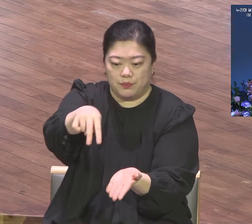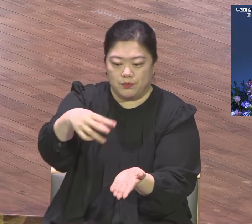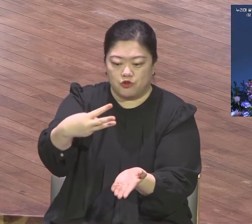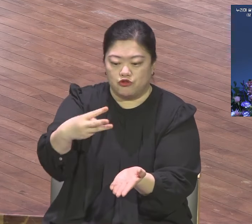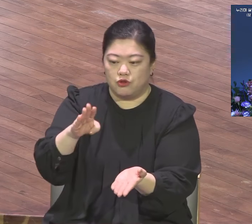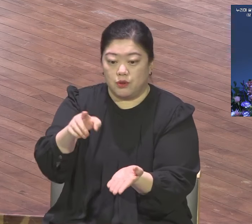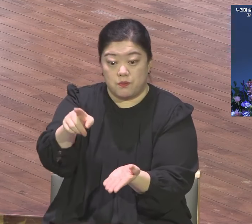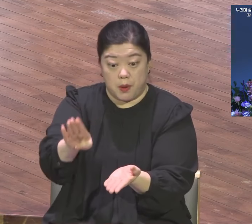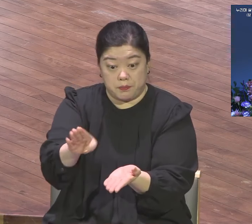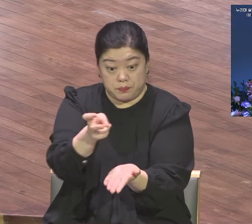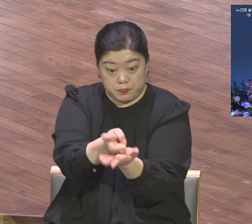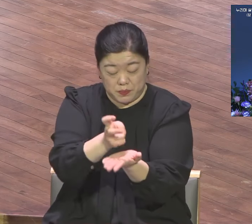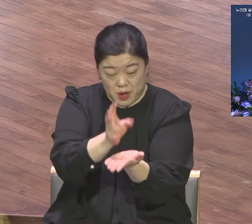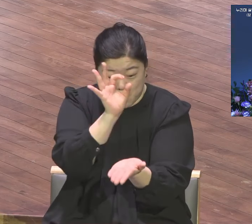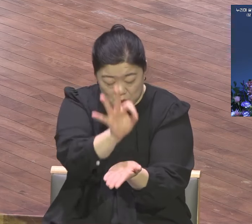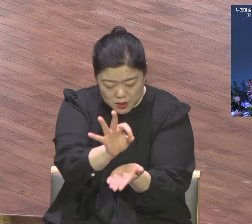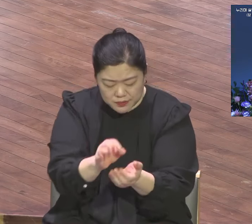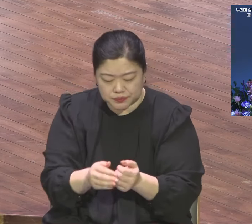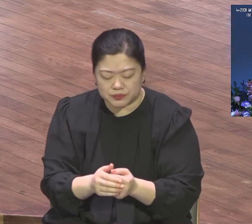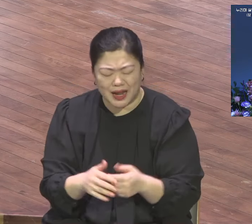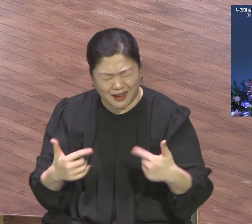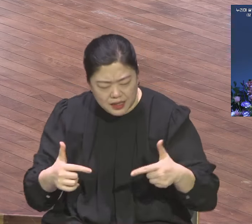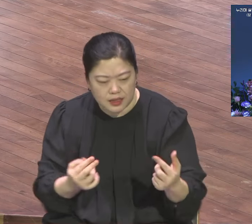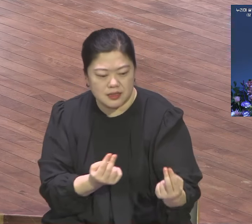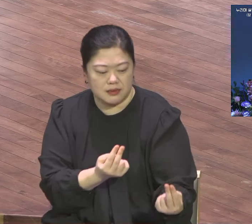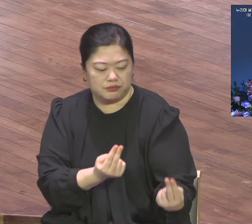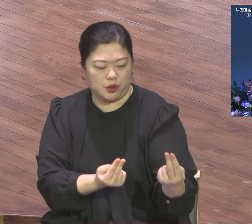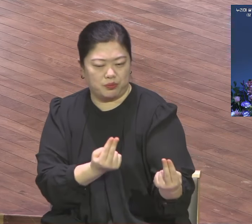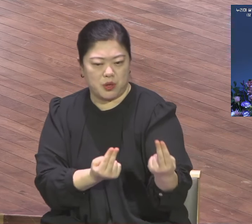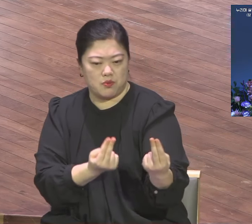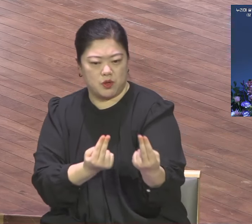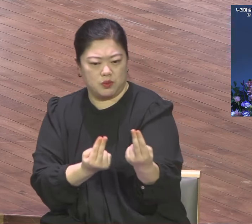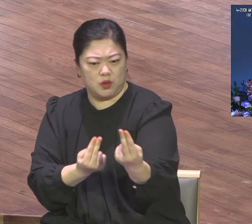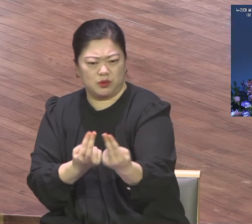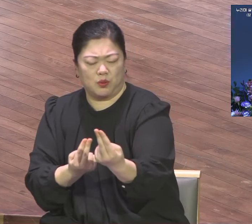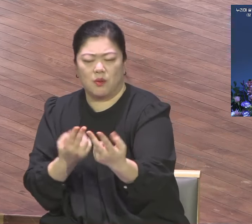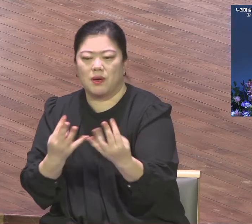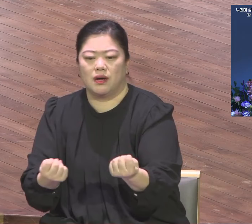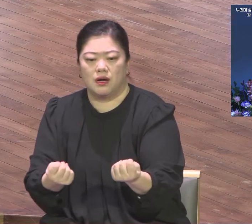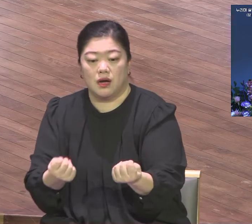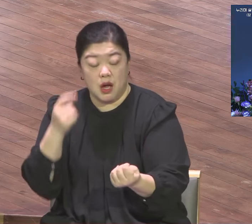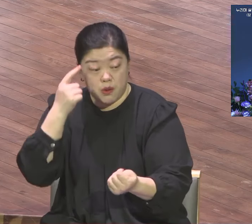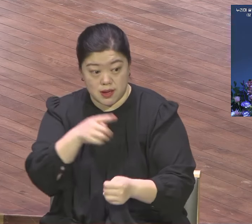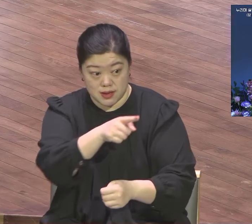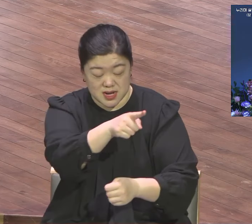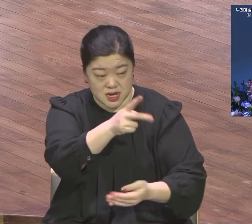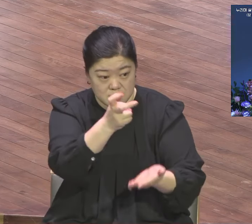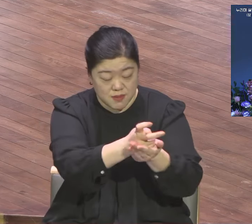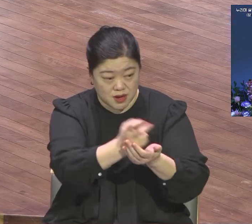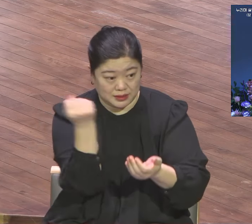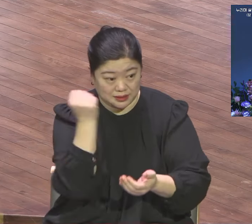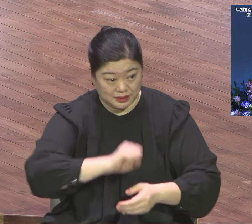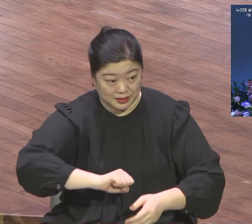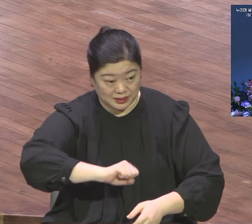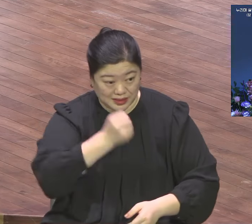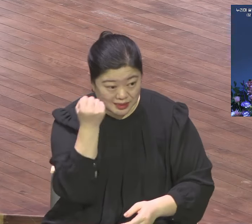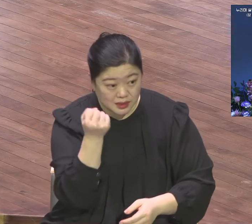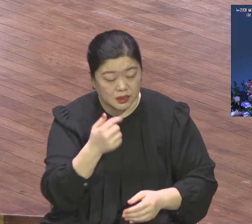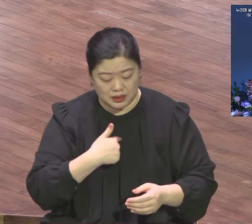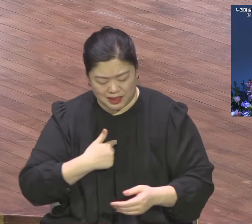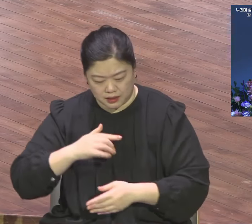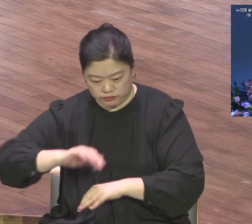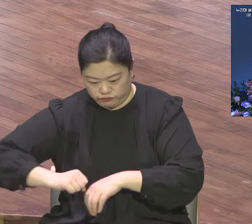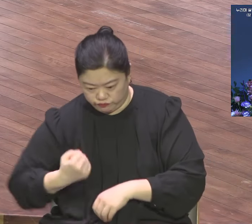요 잘못된 요런 그래서 우리나라 사람들이 가장 긴장하게 살고 세계 OECD 국가